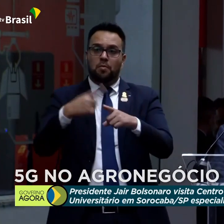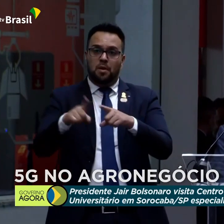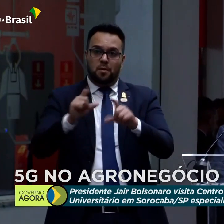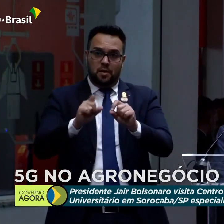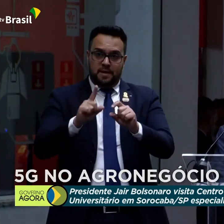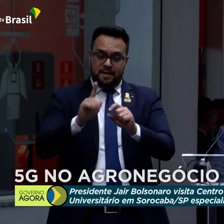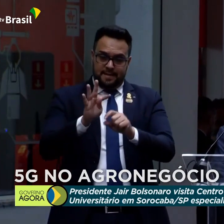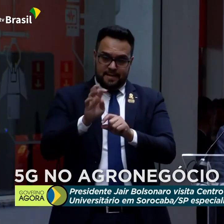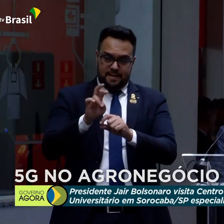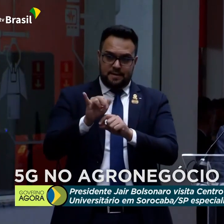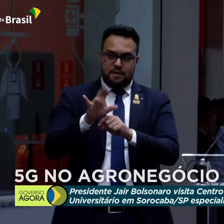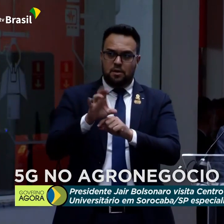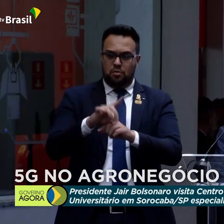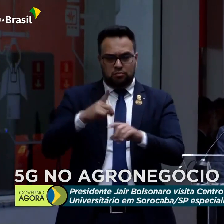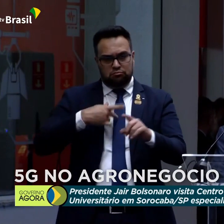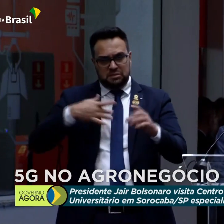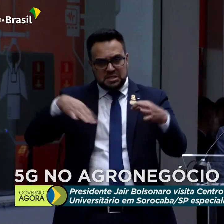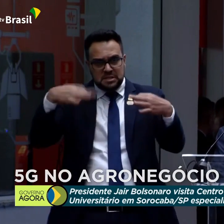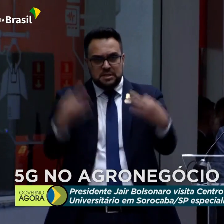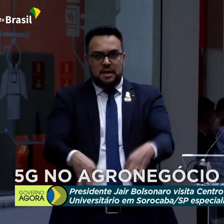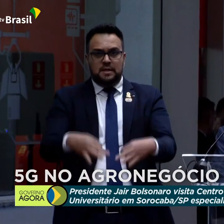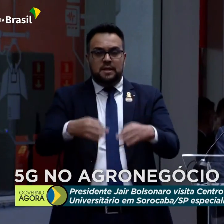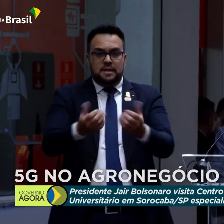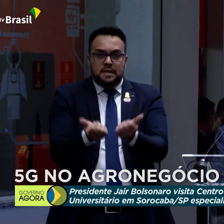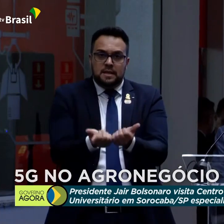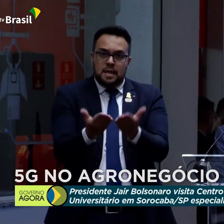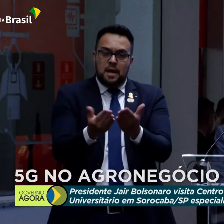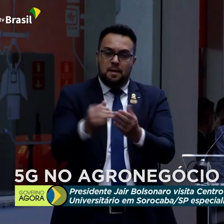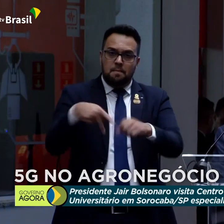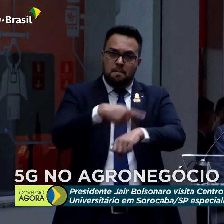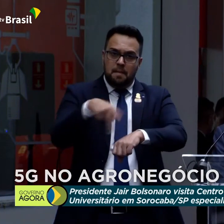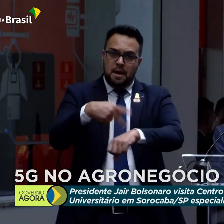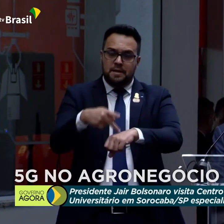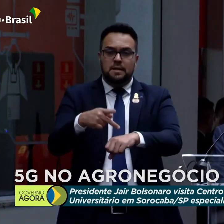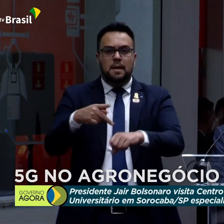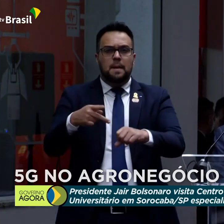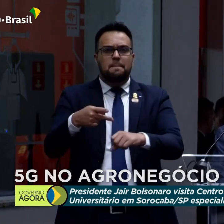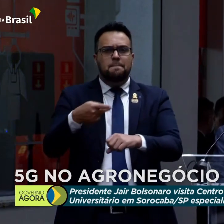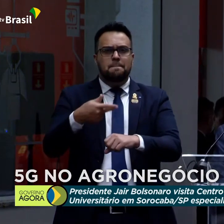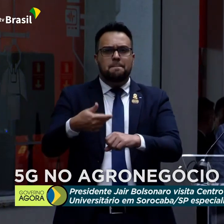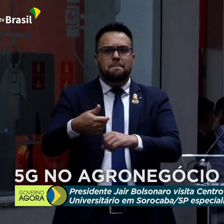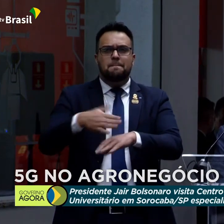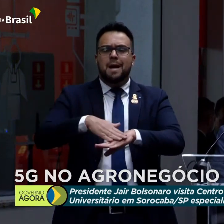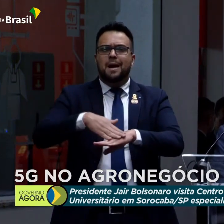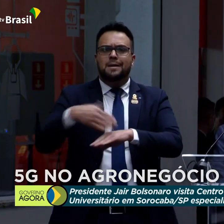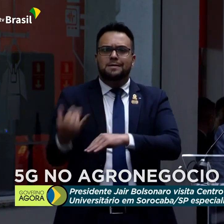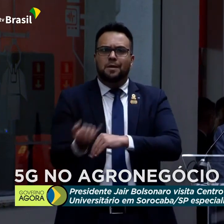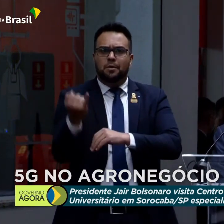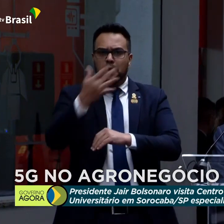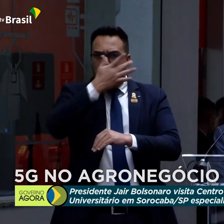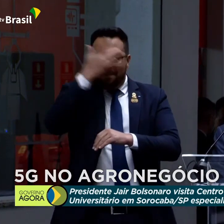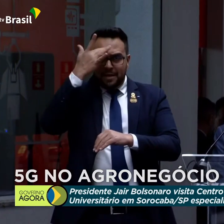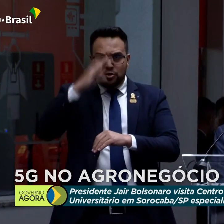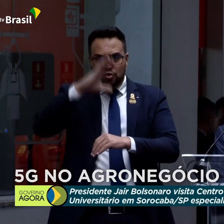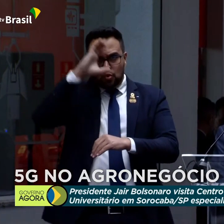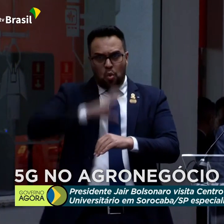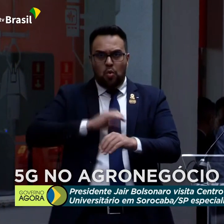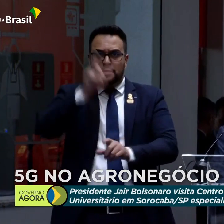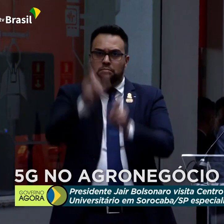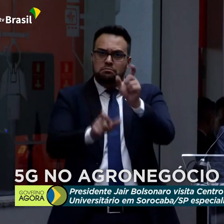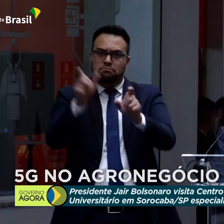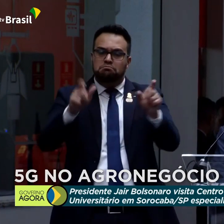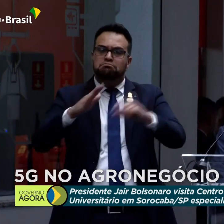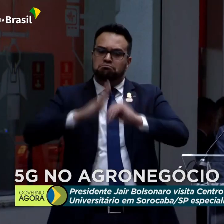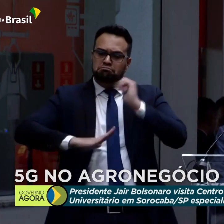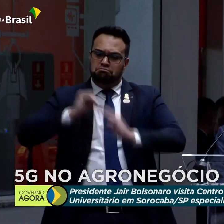sociais, nos faz a ter a certeza de estarmos entregando ao país o que ele tem mais valioso: cidadãos tecnicamente